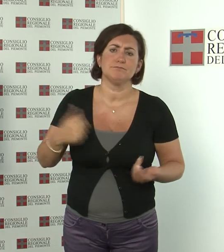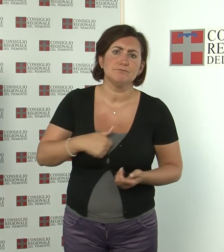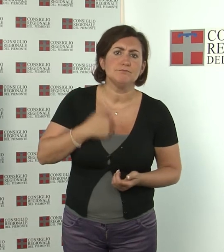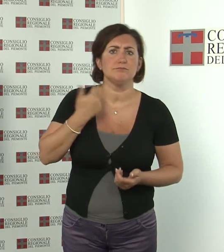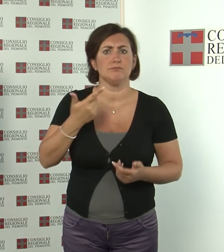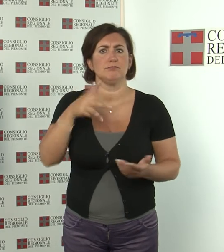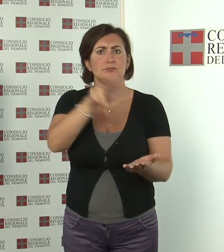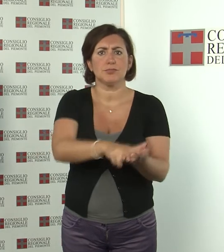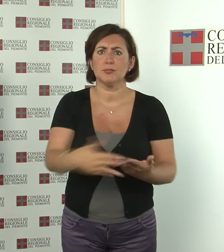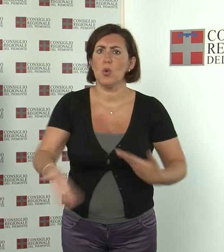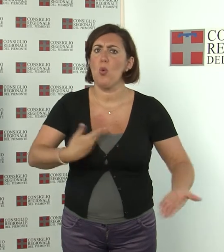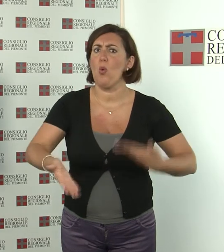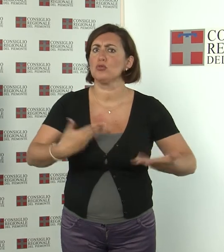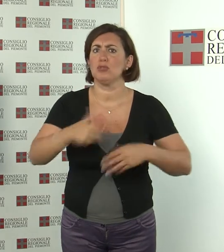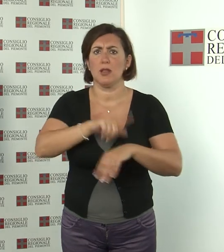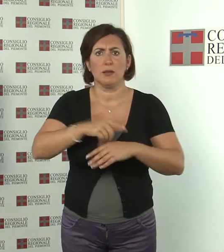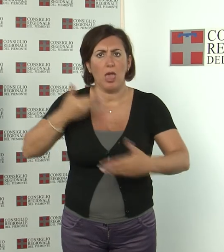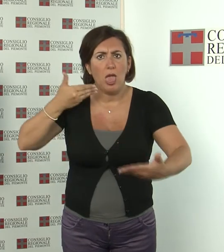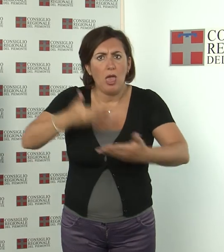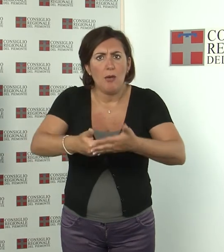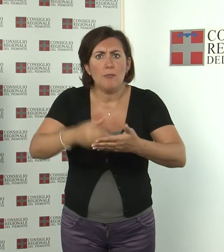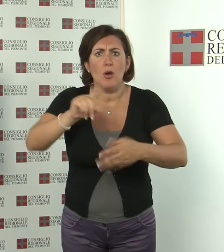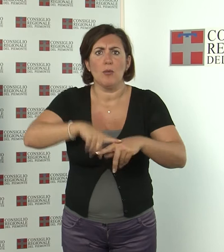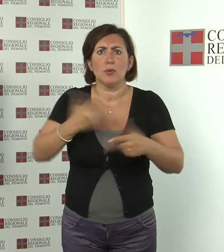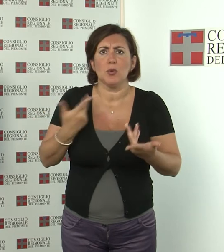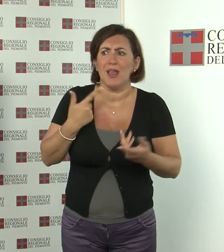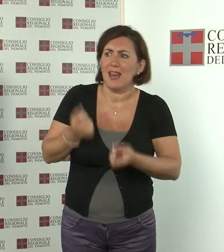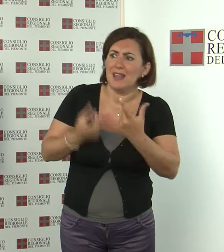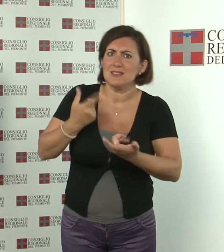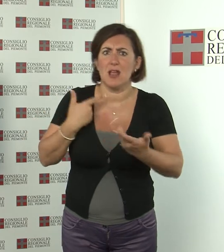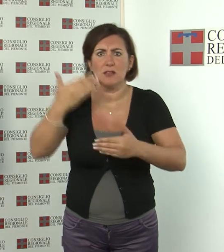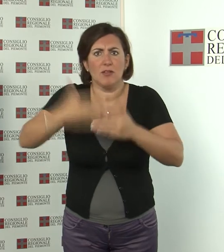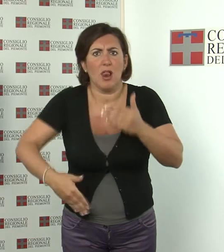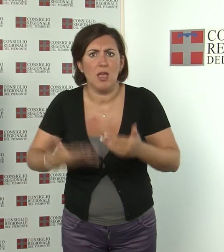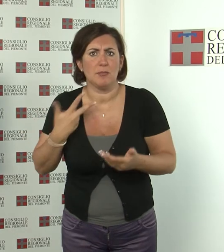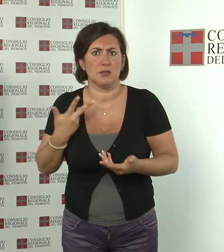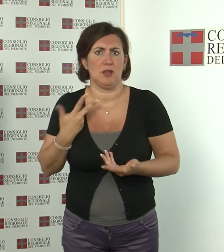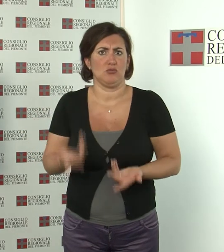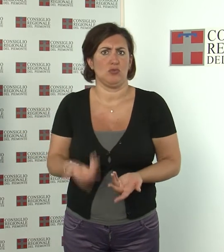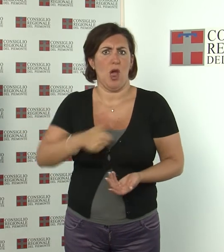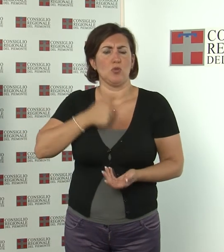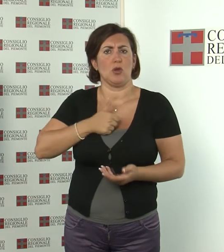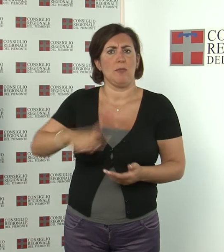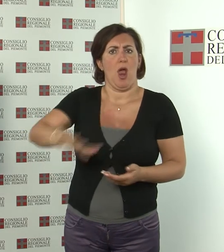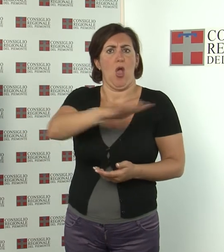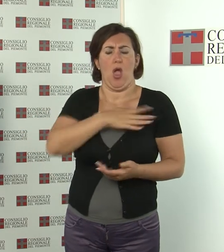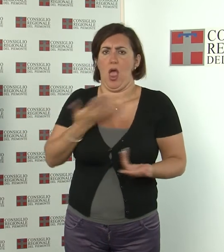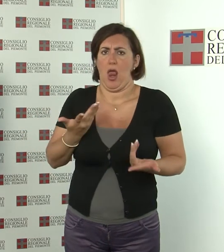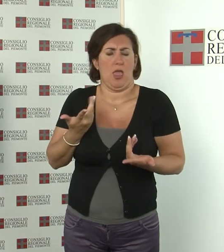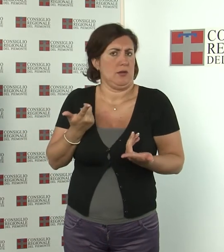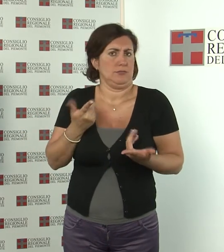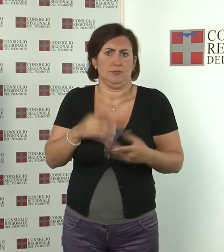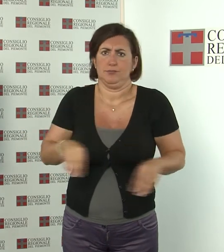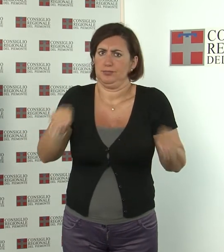impone ai tempi brevi e limitati margini di iniziativa alle autonomie locali settimana in consiglio nella seduta